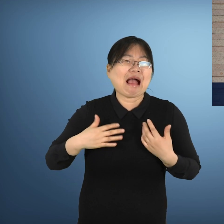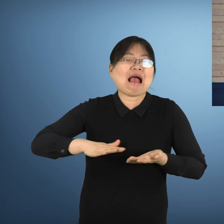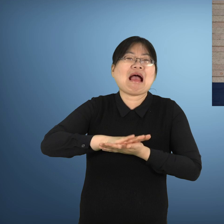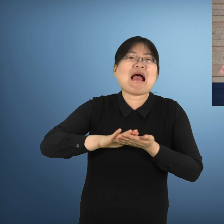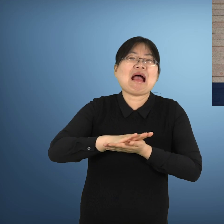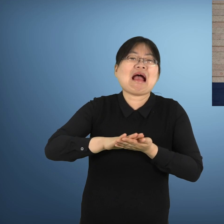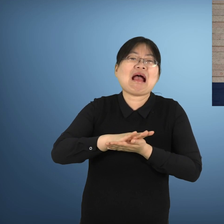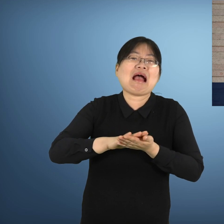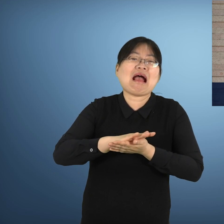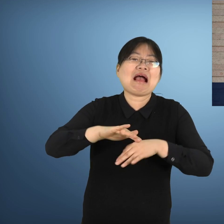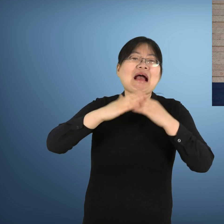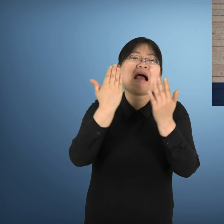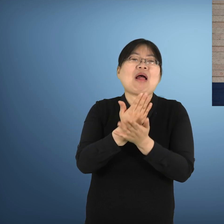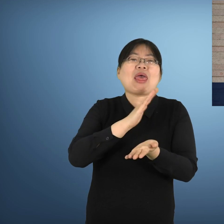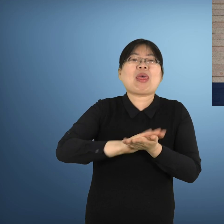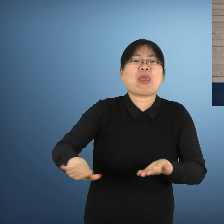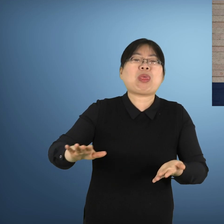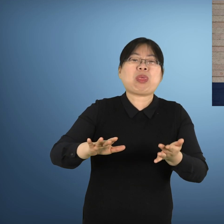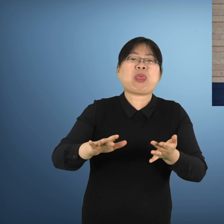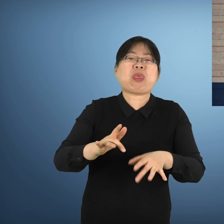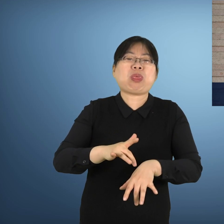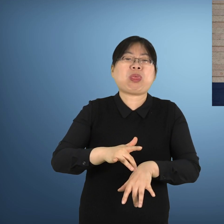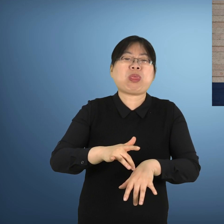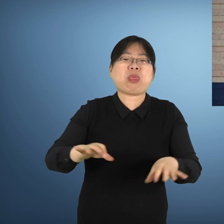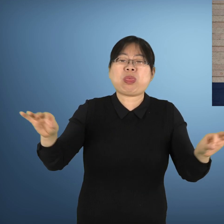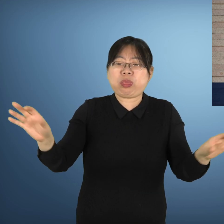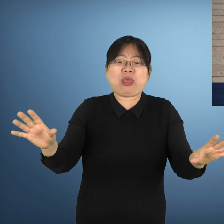마시면서 싹 탕진을 해버려요.